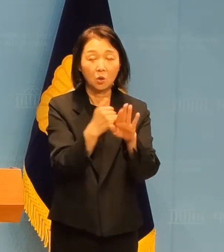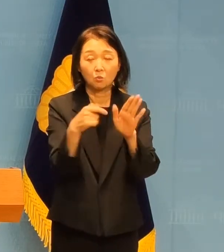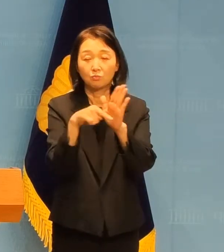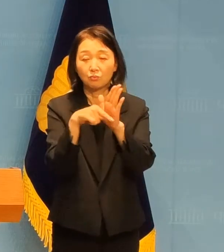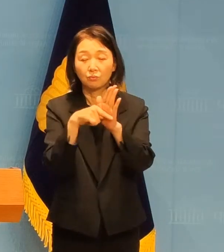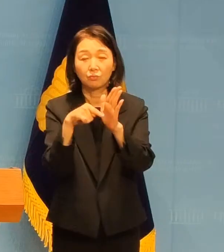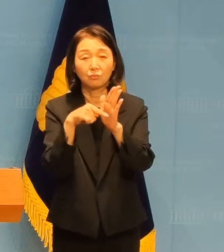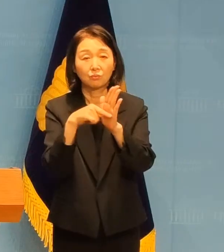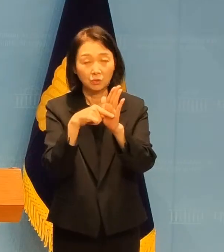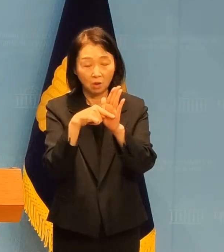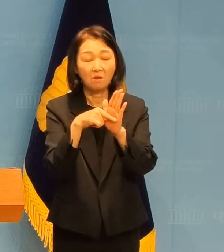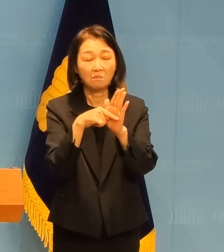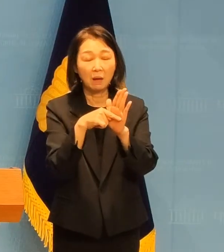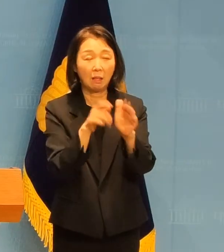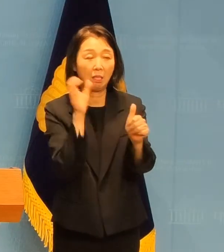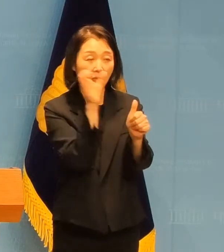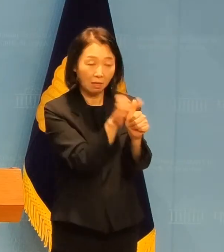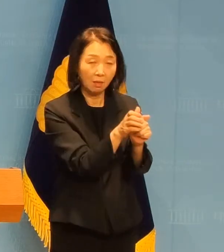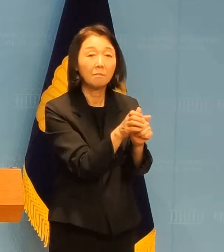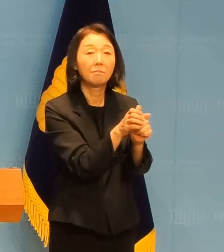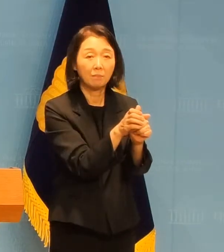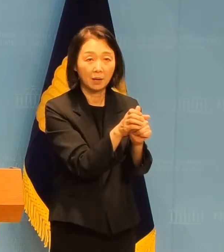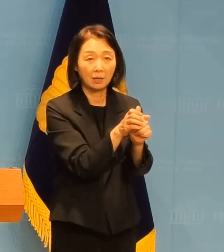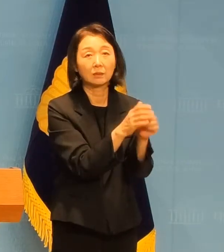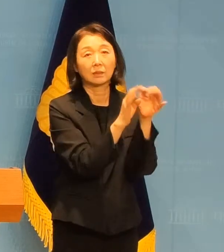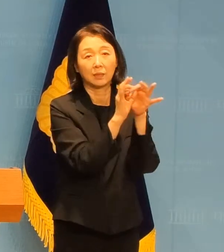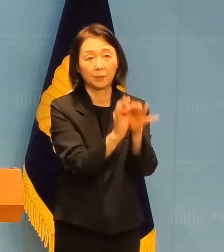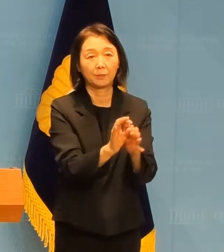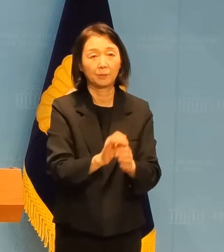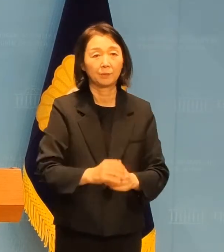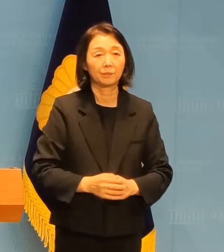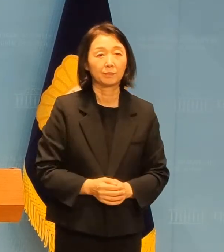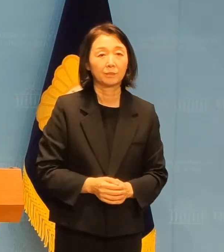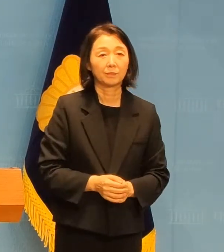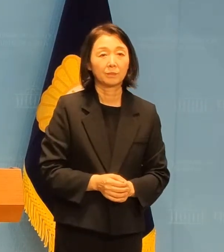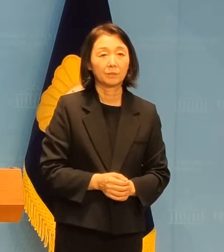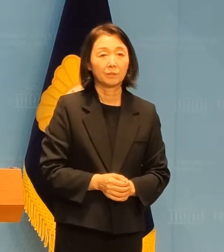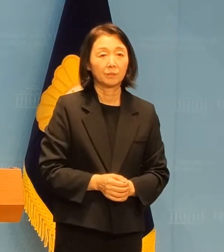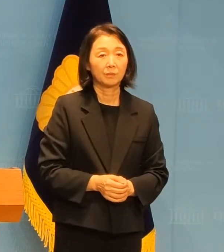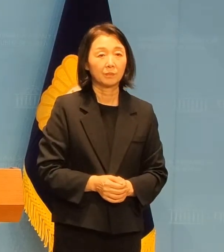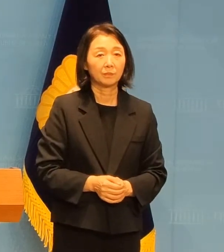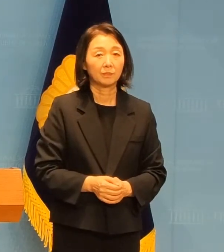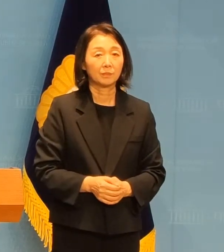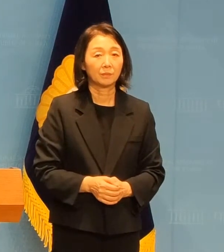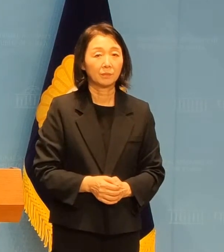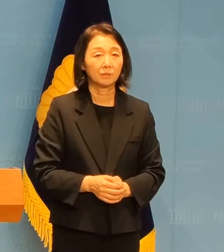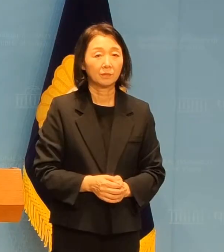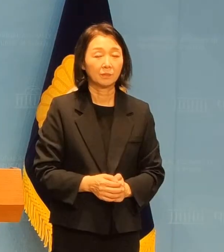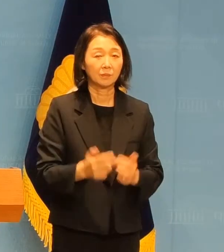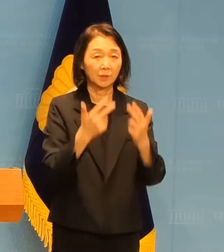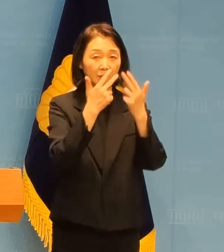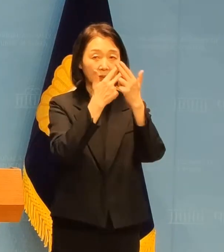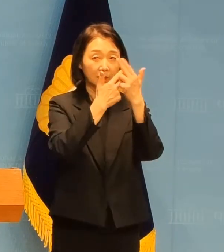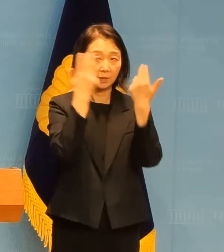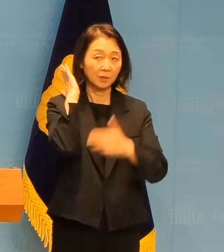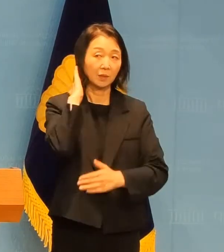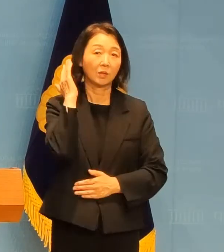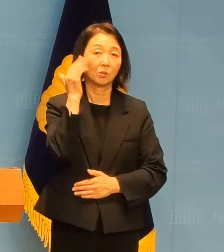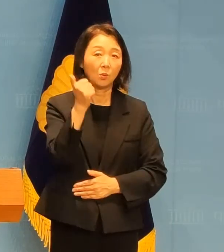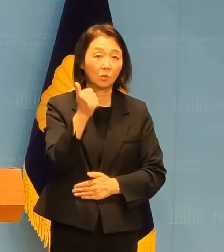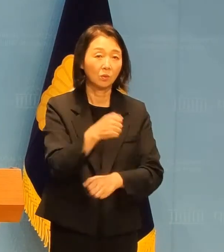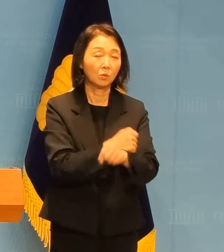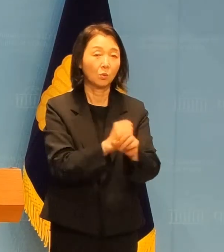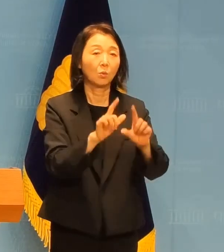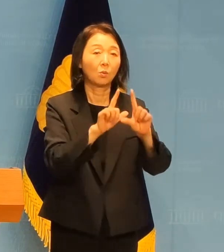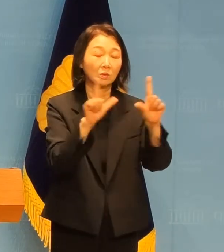부정적인 프레임을 덧씌웠다는 지적이 계속되어 왔습니다. 이재명 대통령께서도